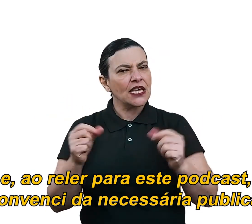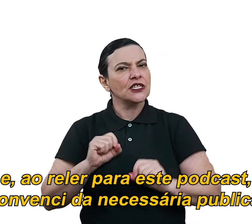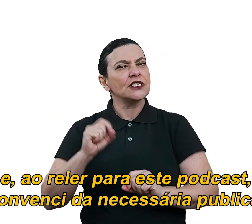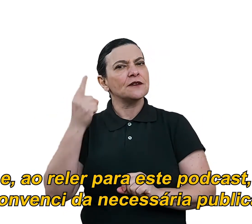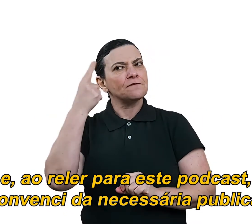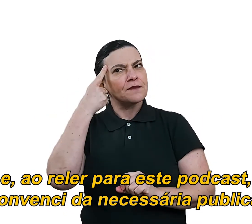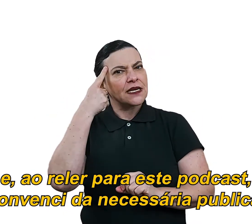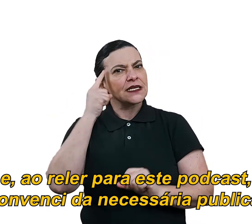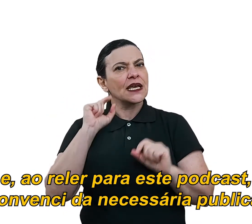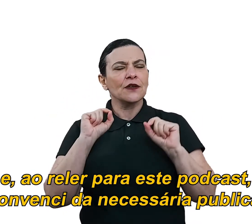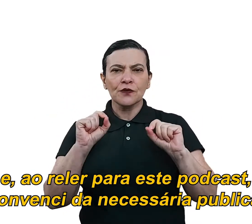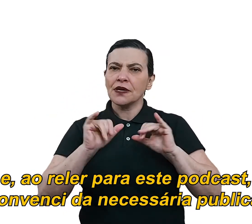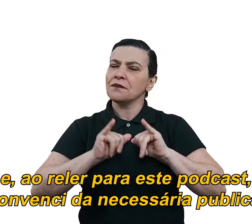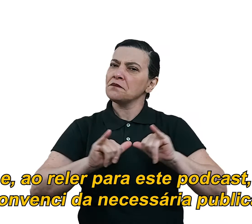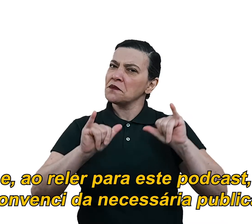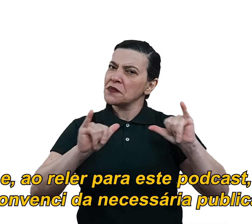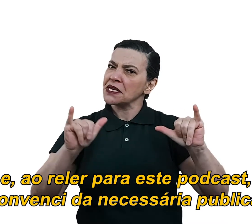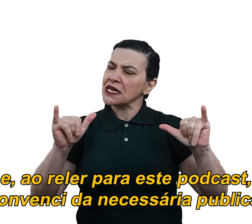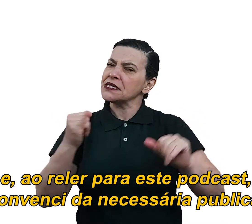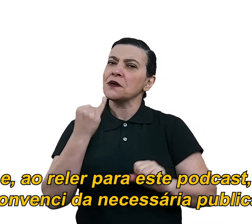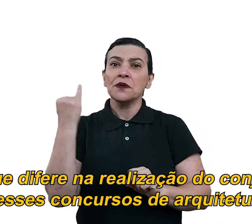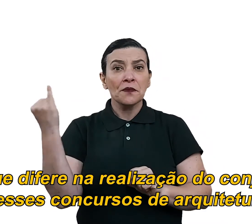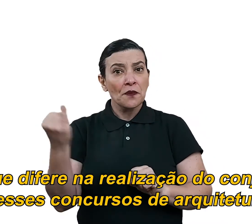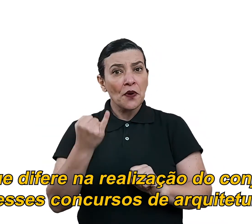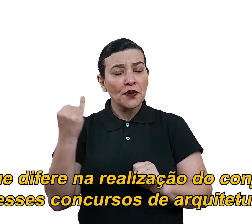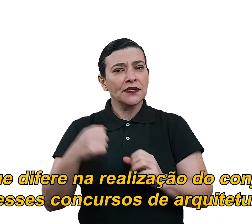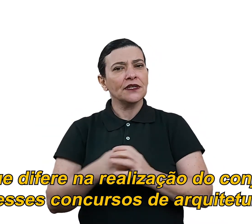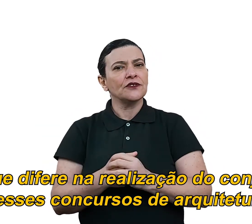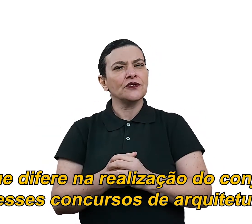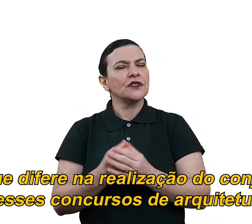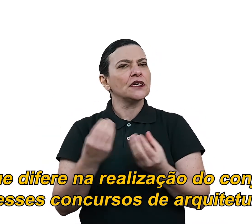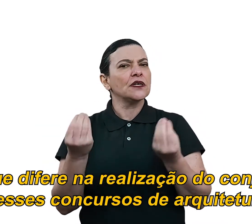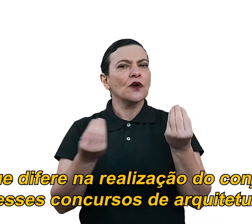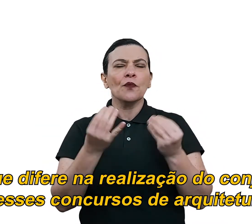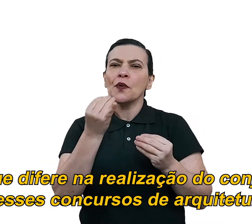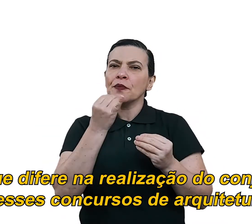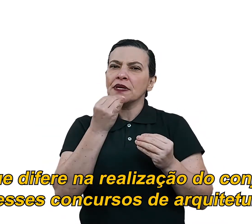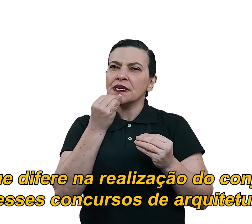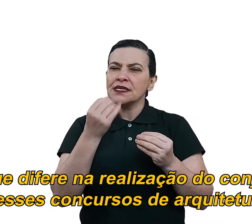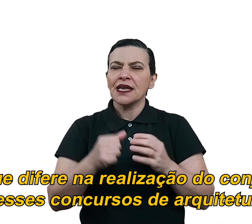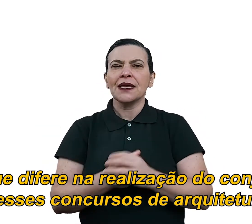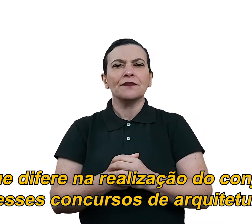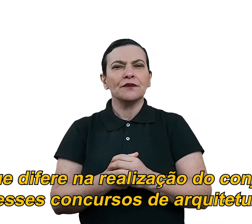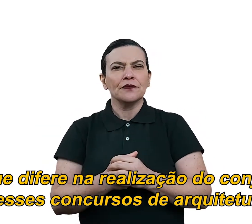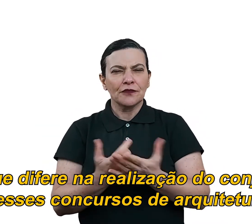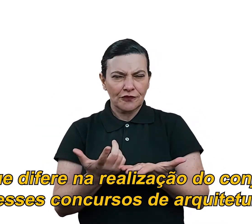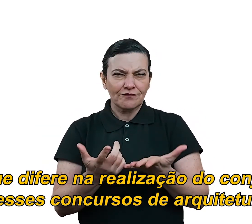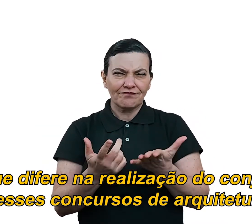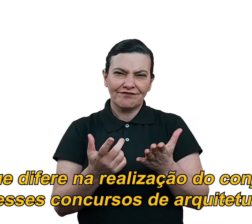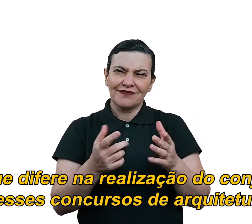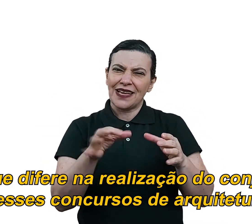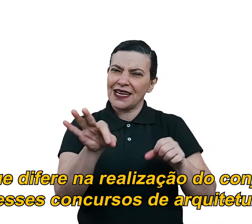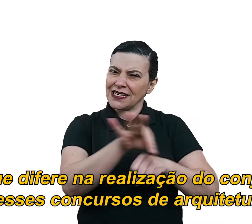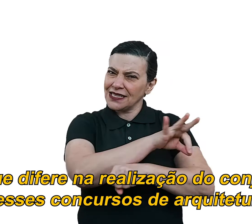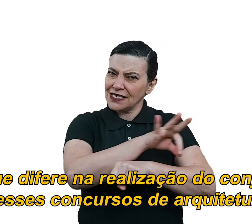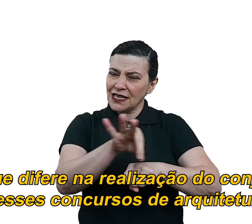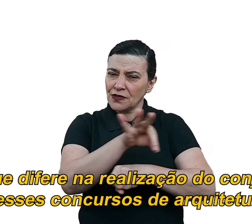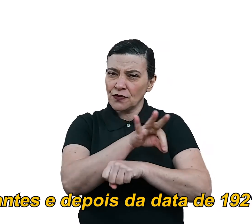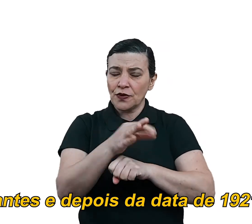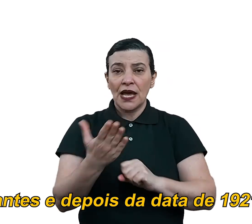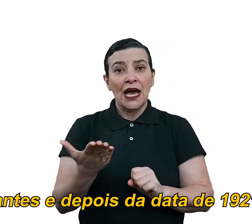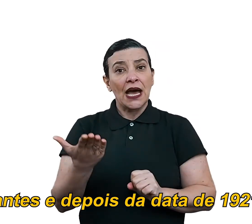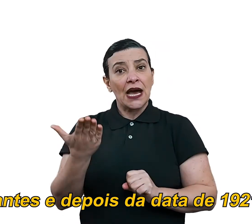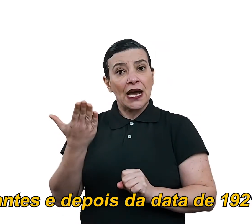me convenci da necessária publicação. O que difere na realização do conjunto desses cursos de